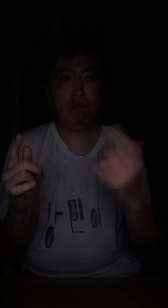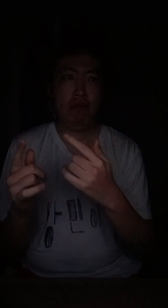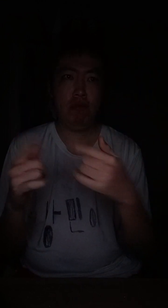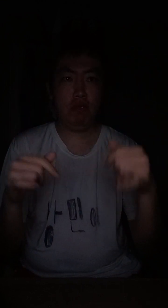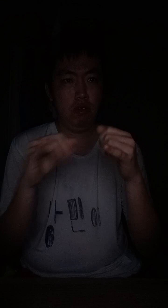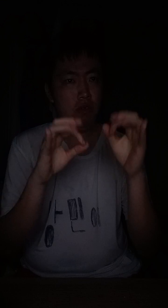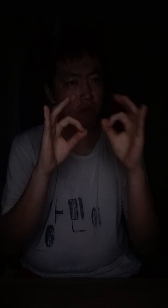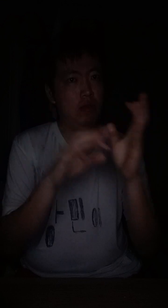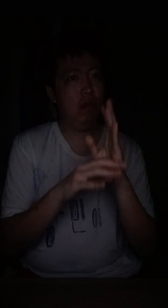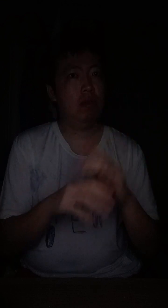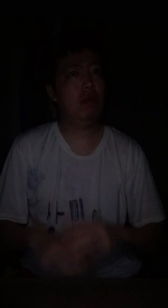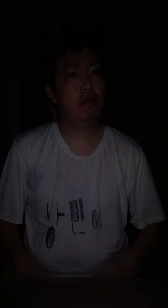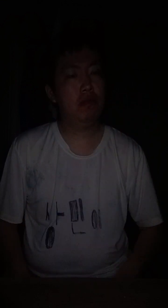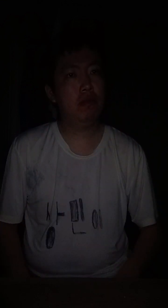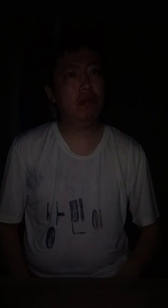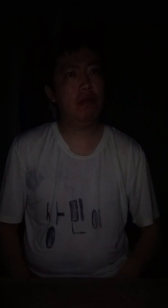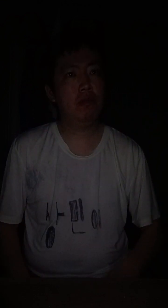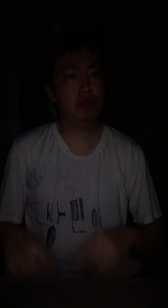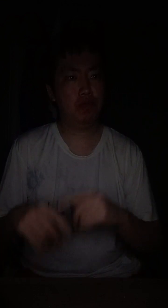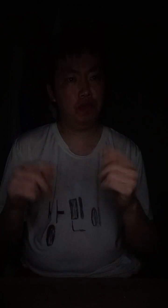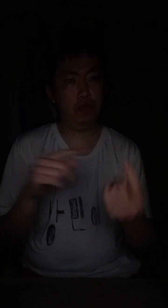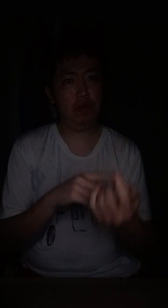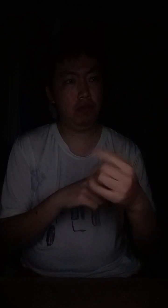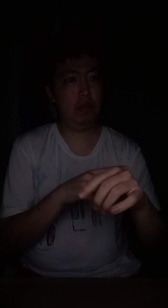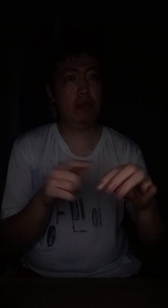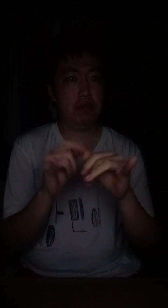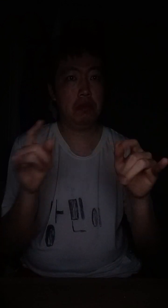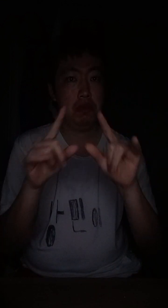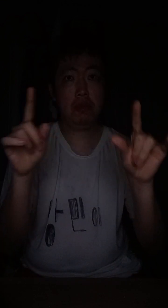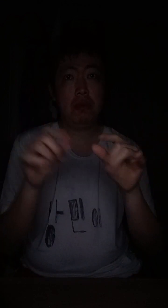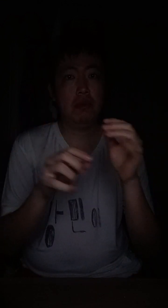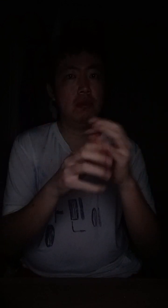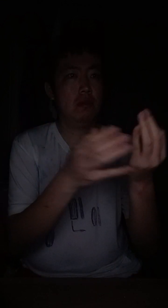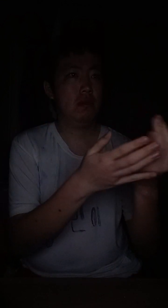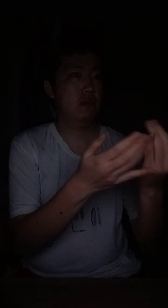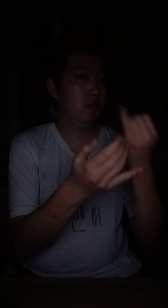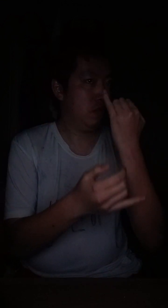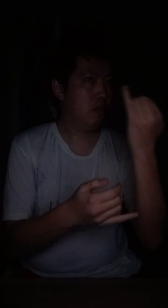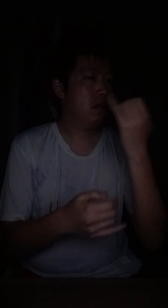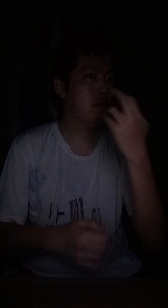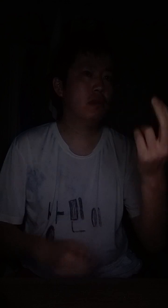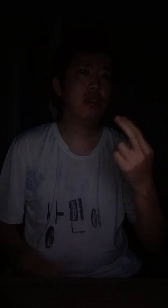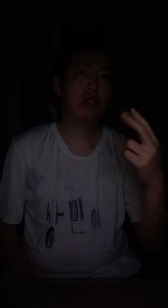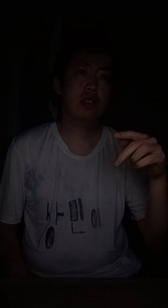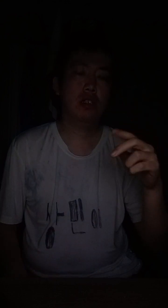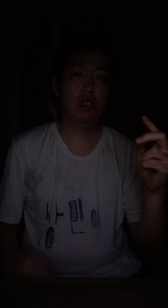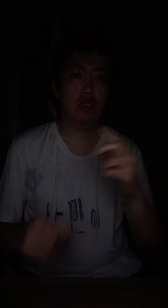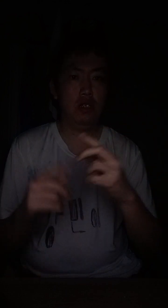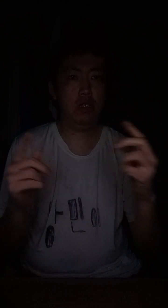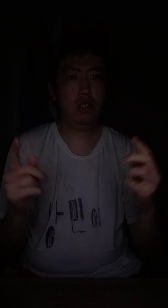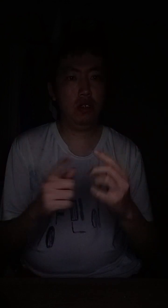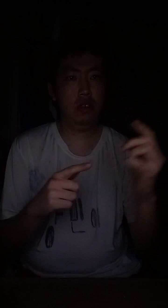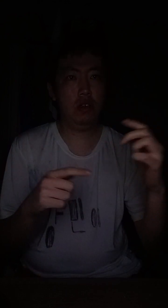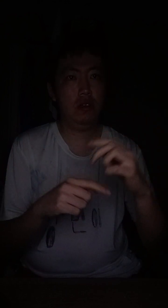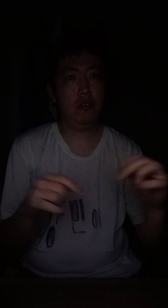구매가 가능합니다. 아예 전문적으로 이런 카메라들을 파는 업체도 있습니다. 위장에 최적화되어 있다는 것을